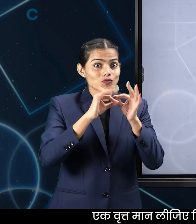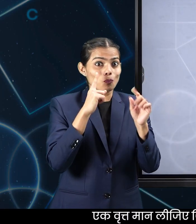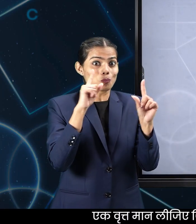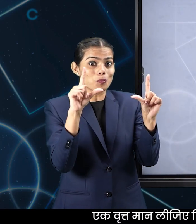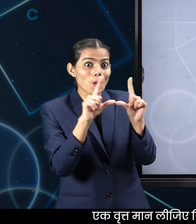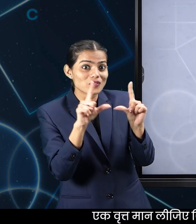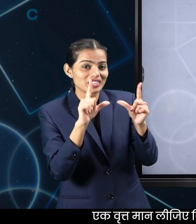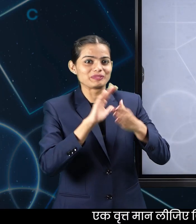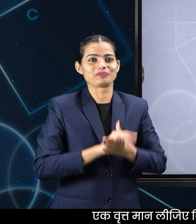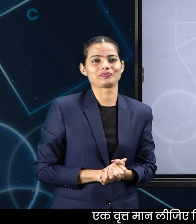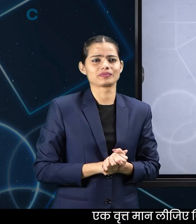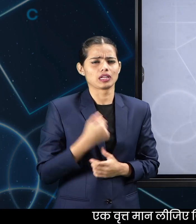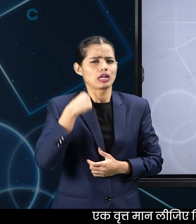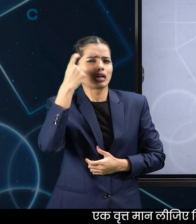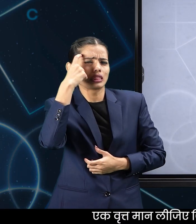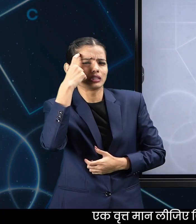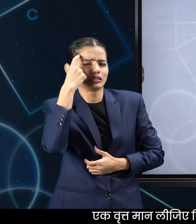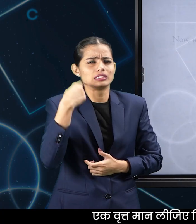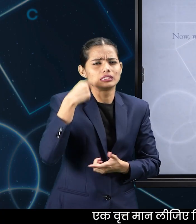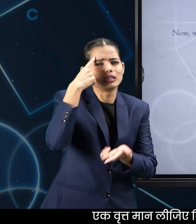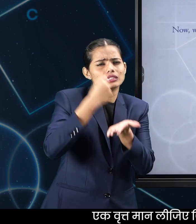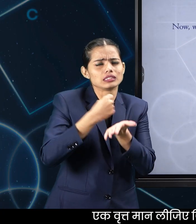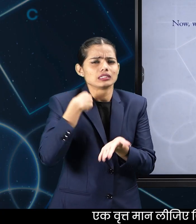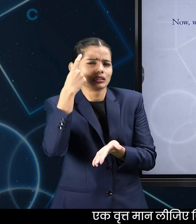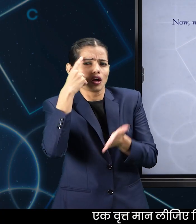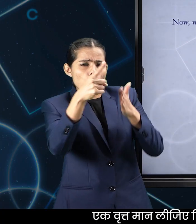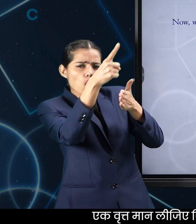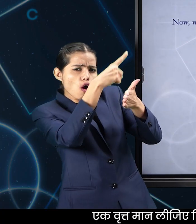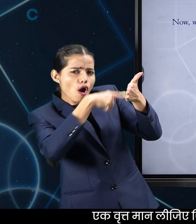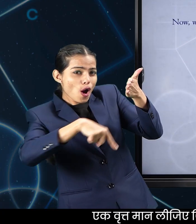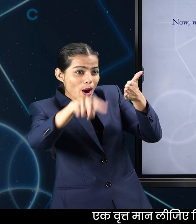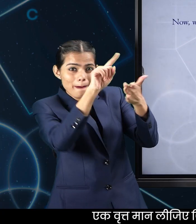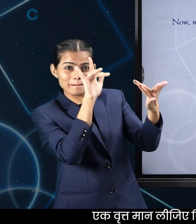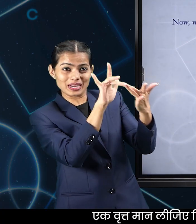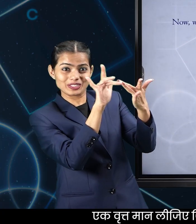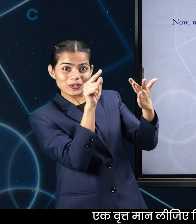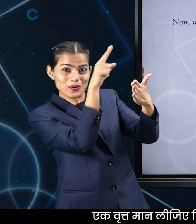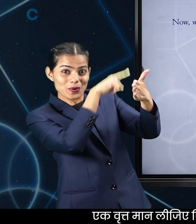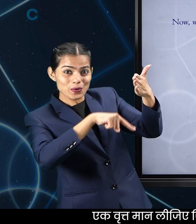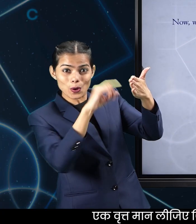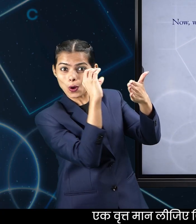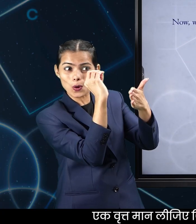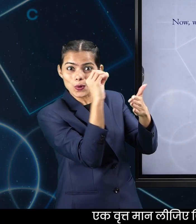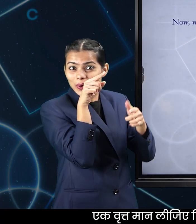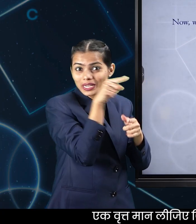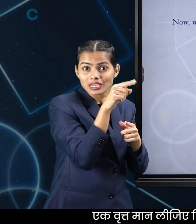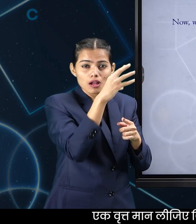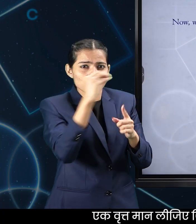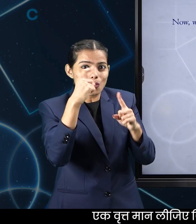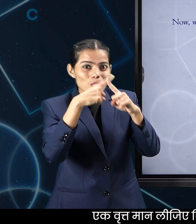प्रमेय प्रमाण एक वृत्त मान लीजिए जिसमें केंद्र O और XY बिंदु P पर वृत्त की